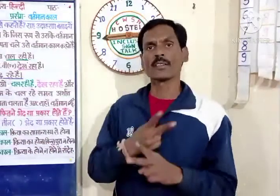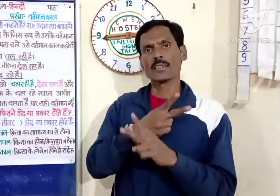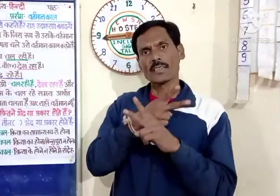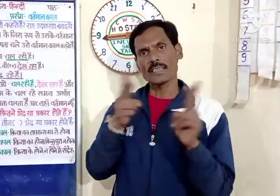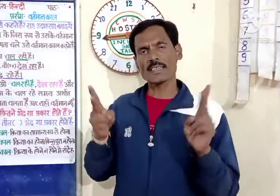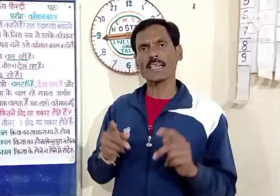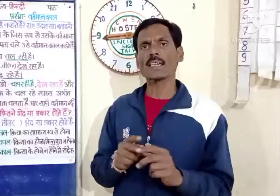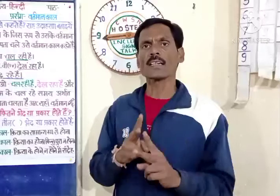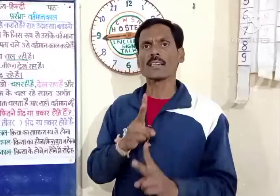किसी